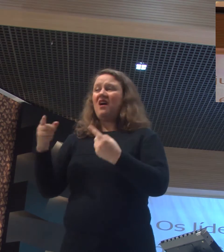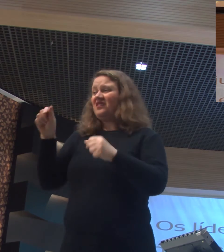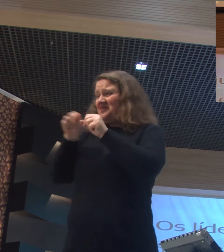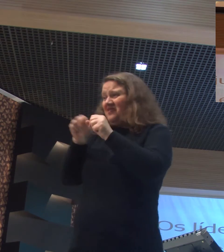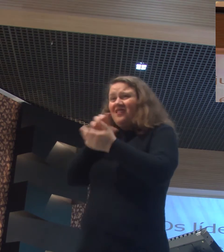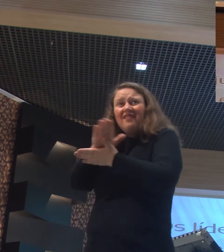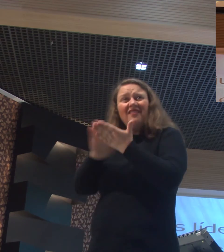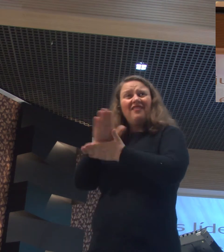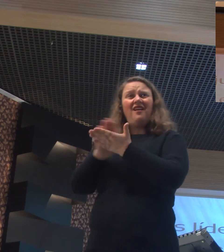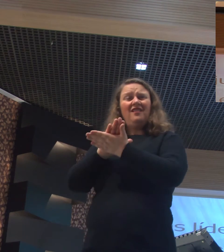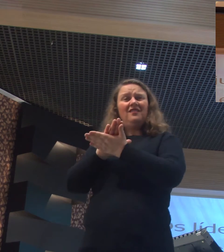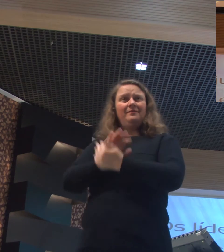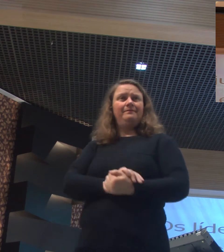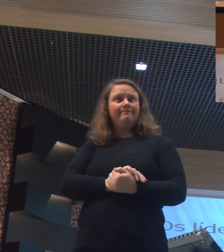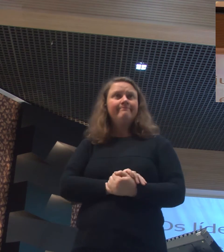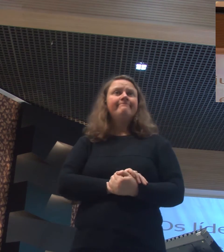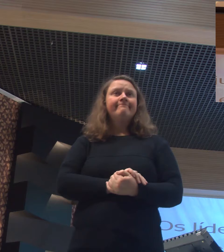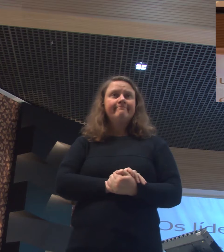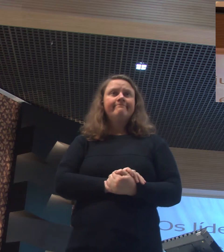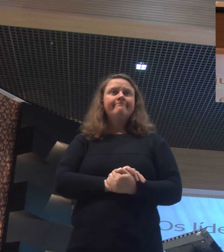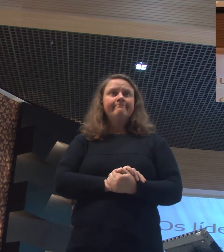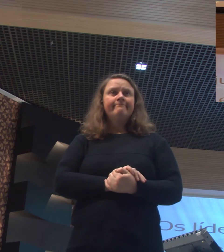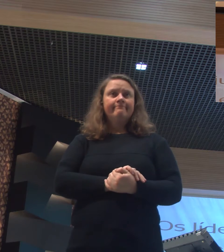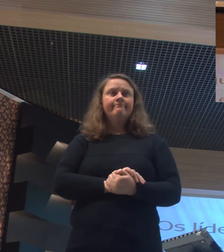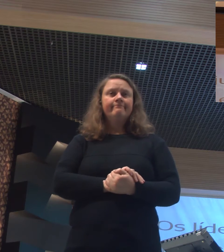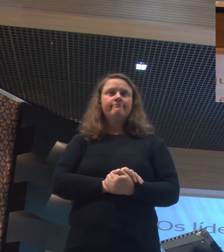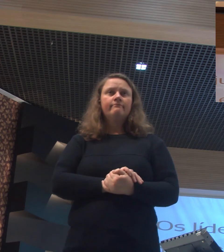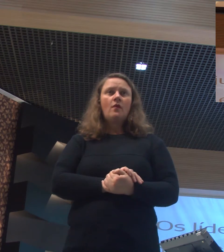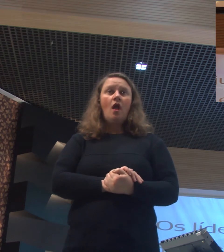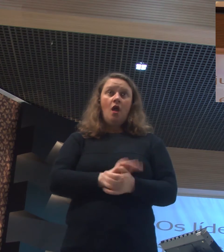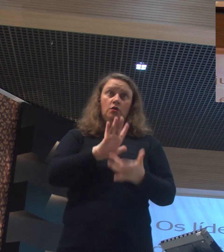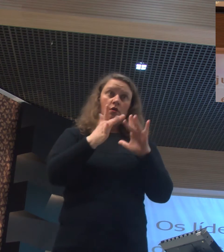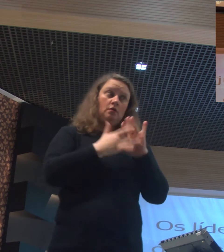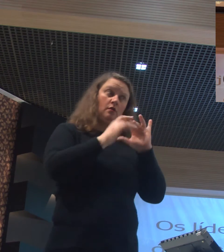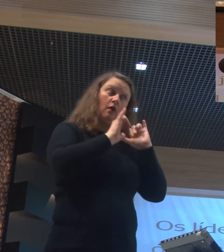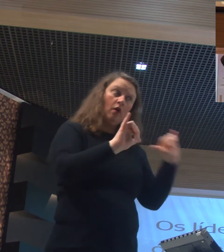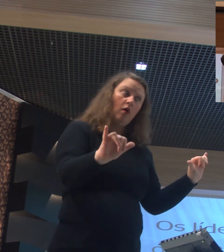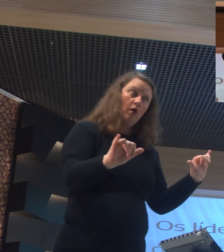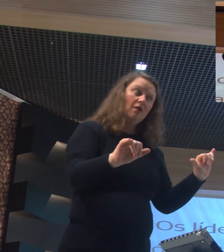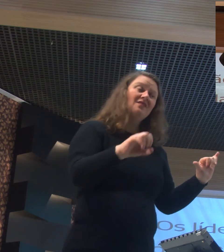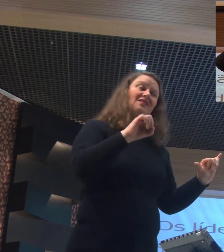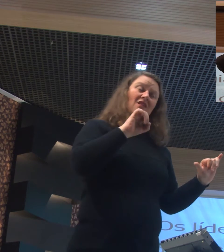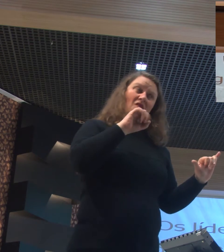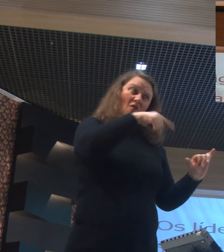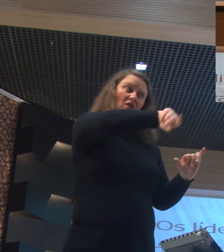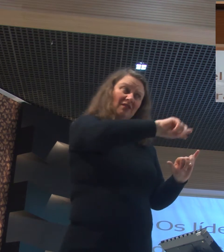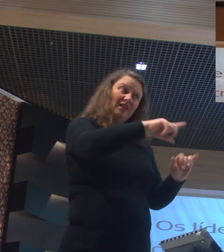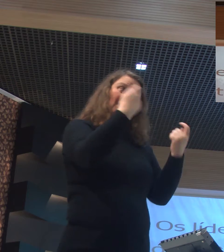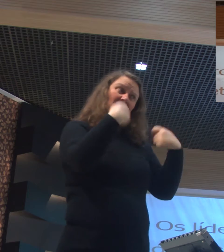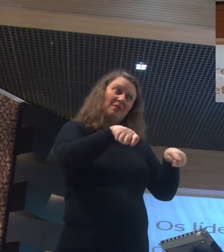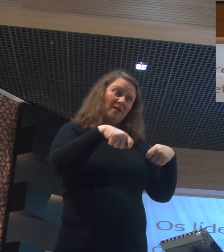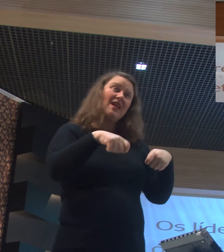Nada. Então Jesus disse, olha, para entrar no reino do céu, tem que ser